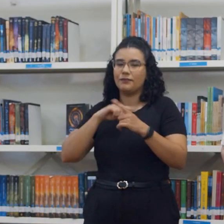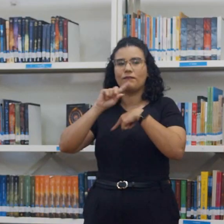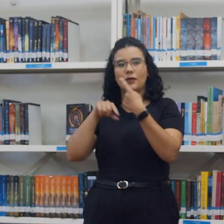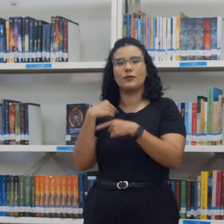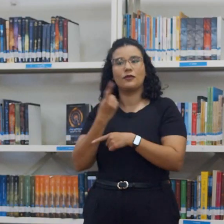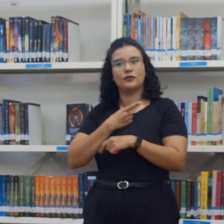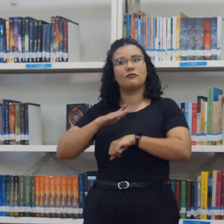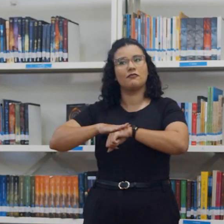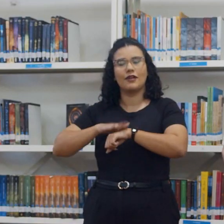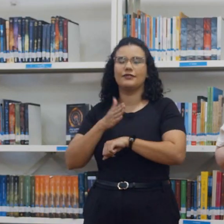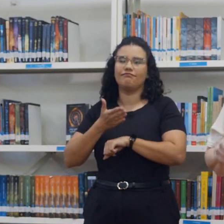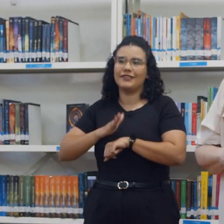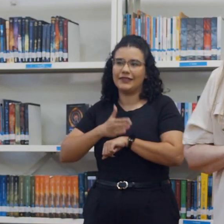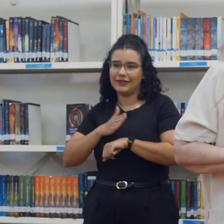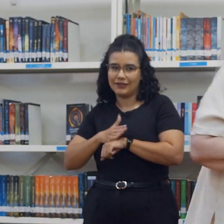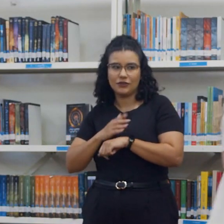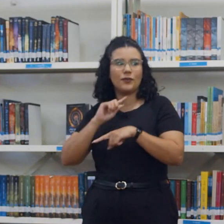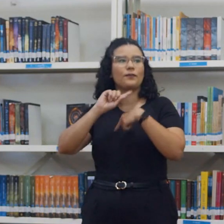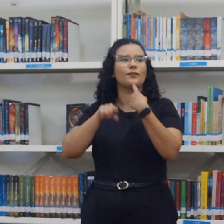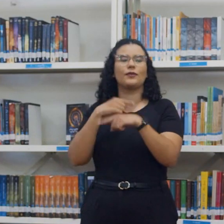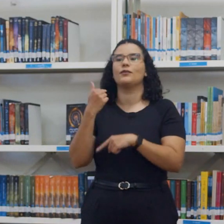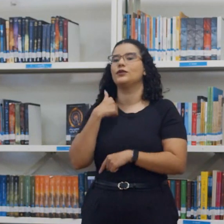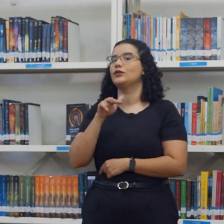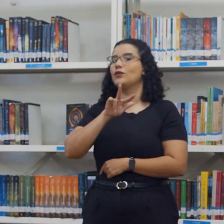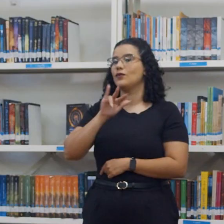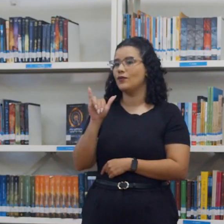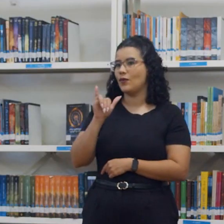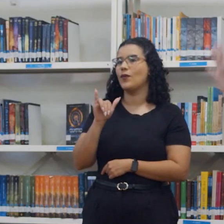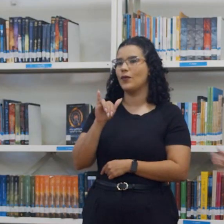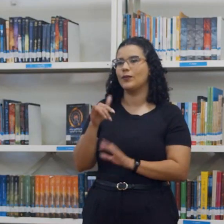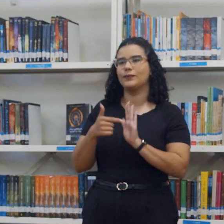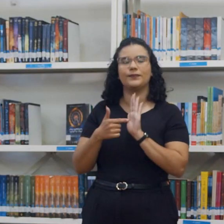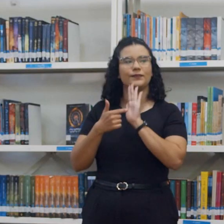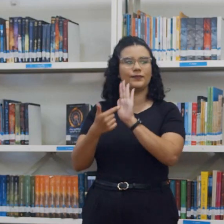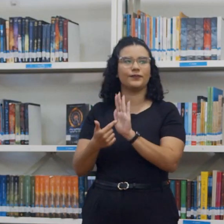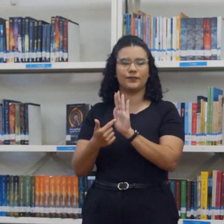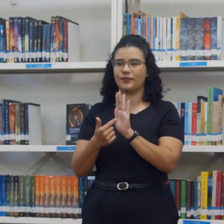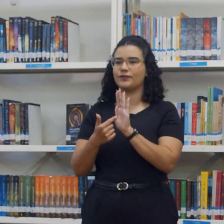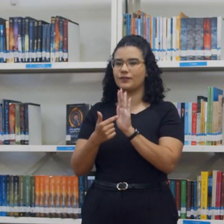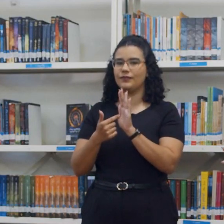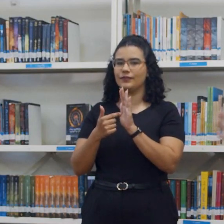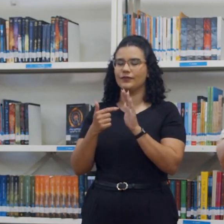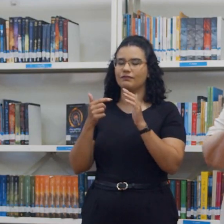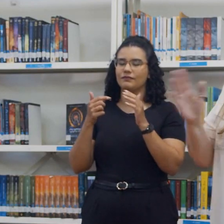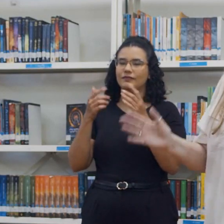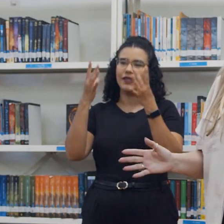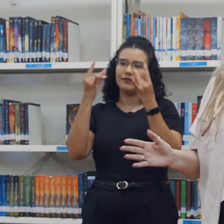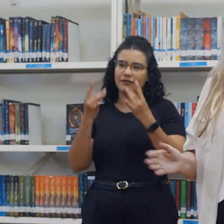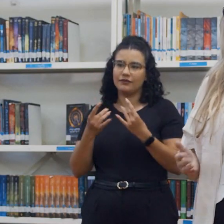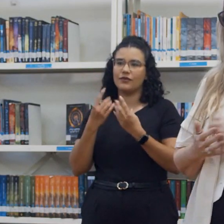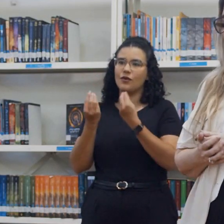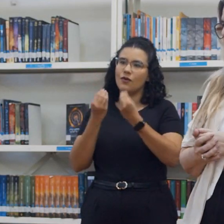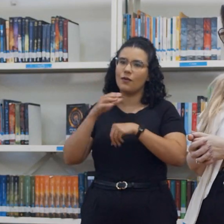um exercício e depois eu vou entrar com o script do que é, como